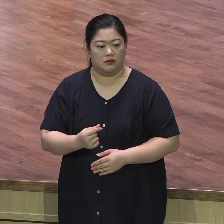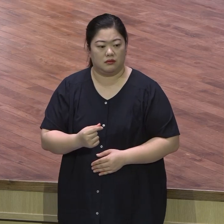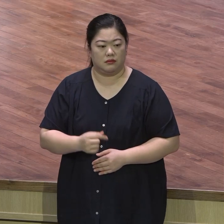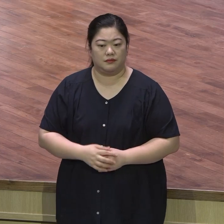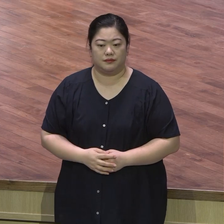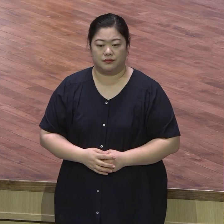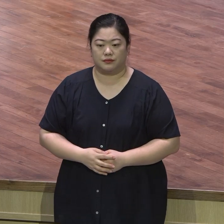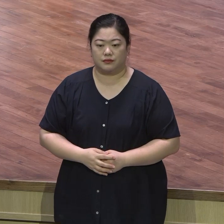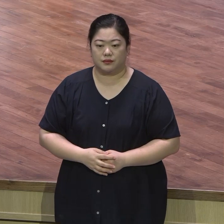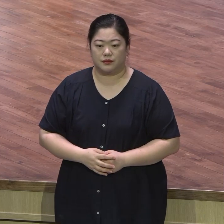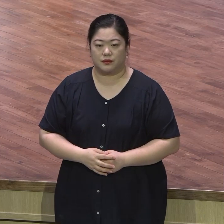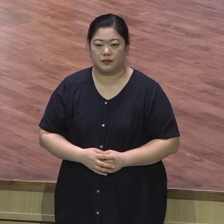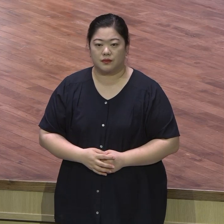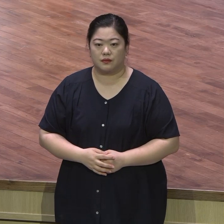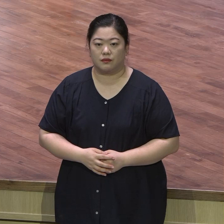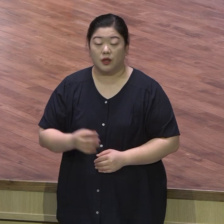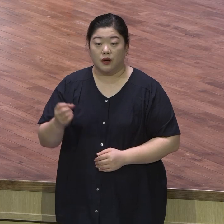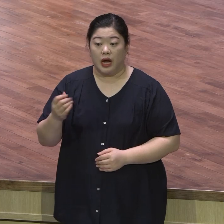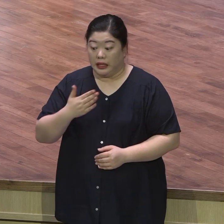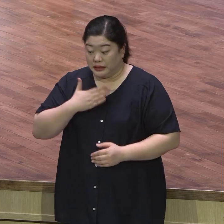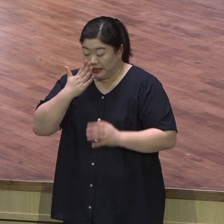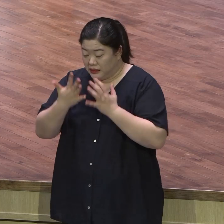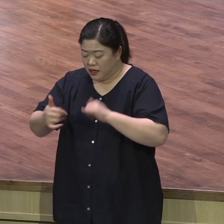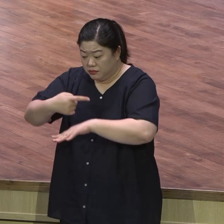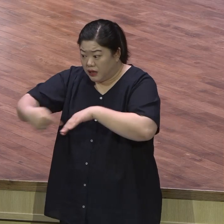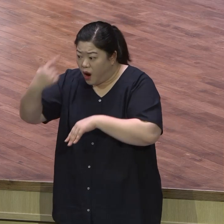민족. 가본 적도 없는 땅.